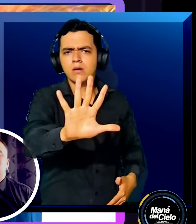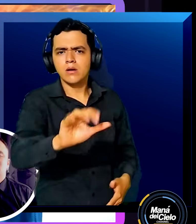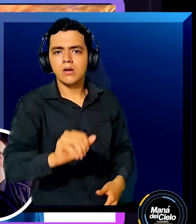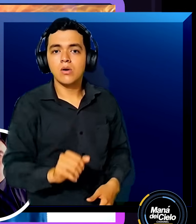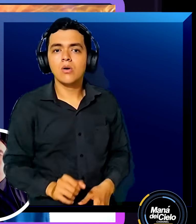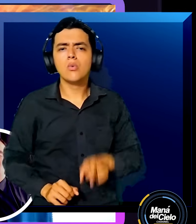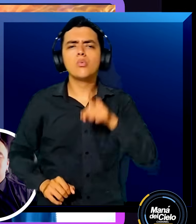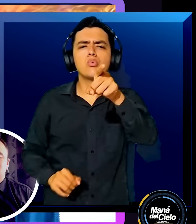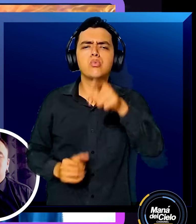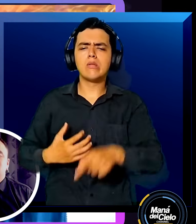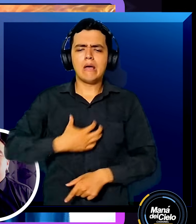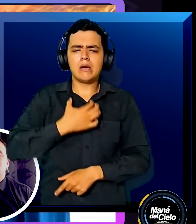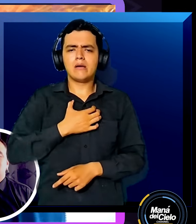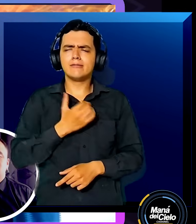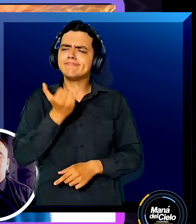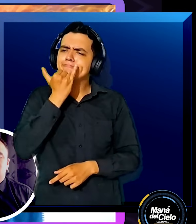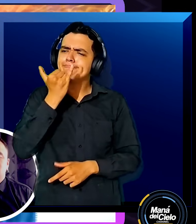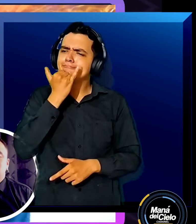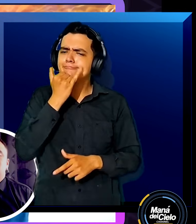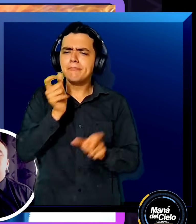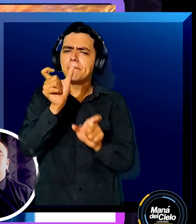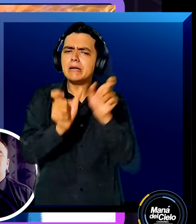tranquilos.